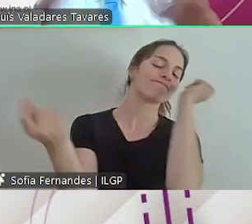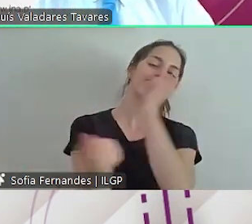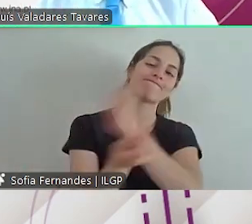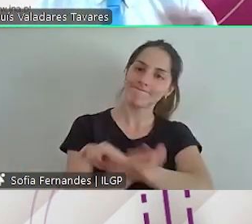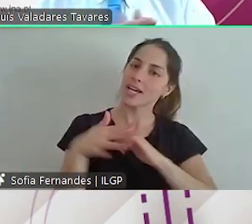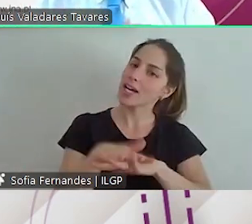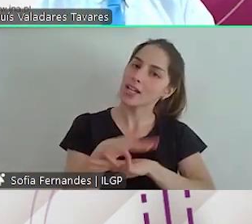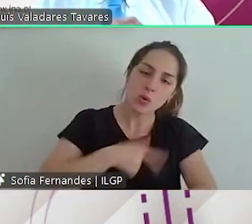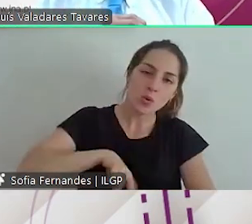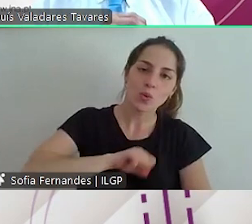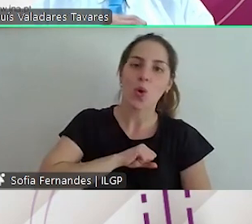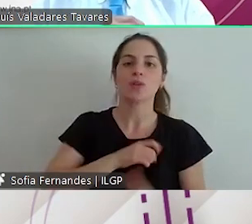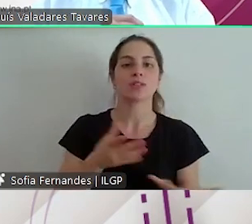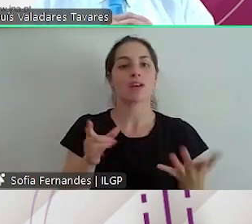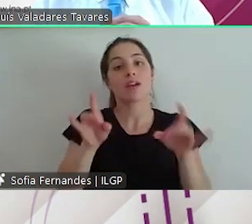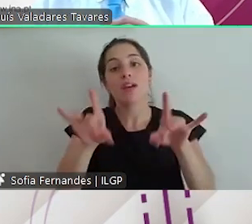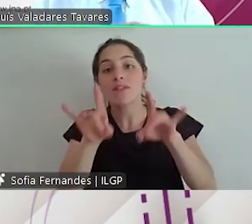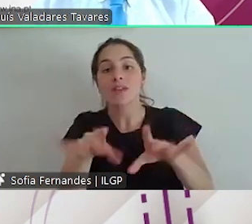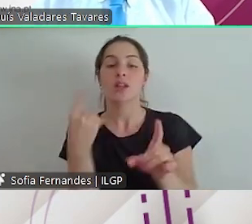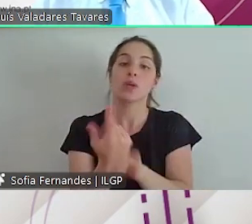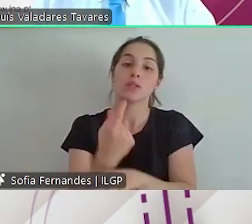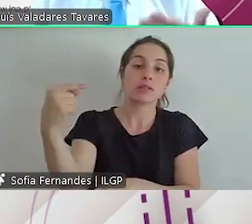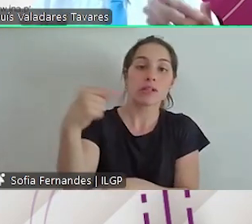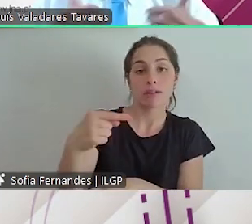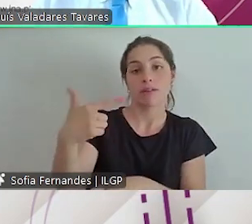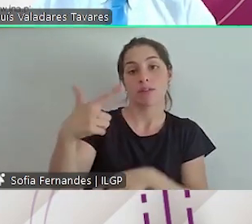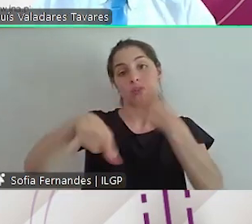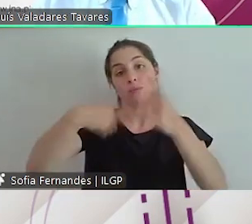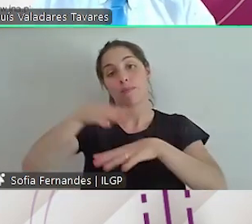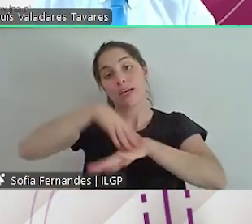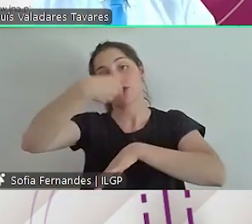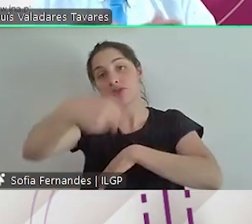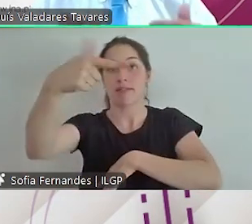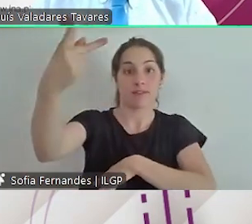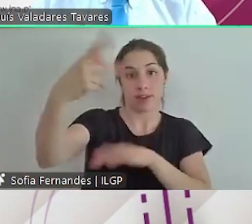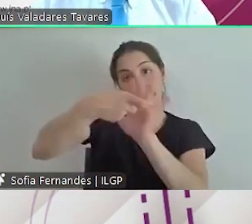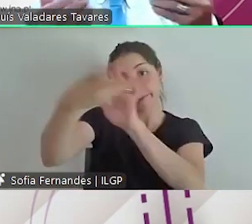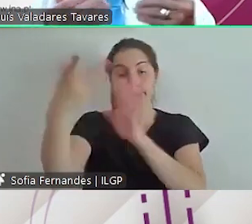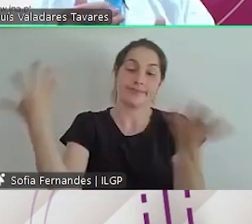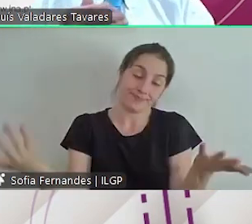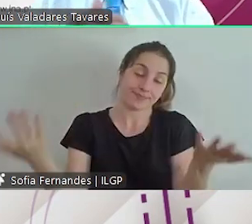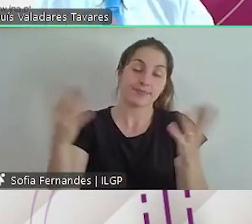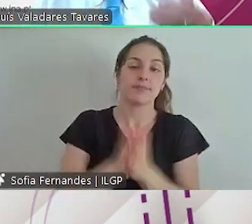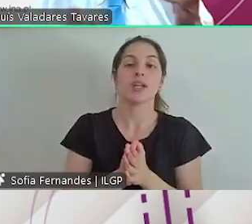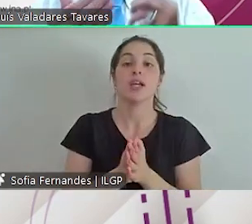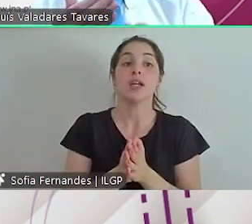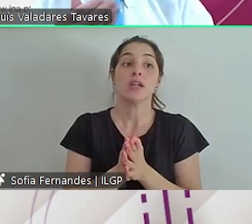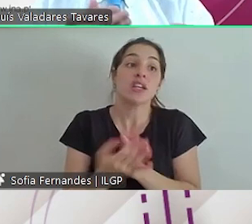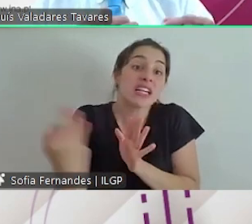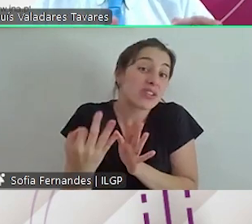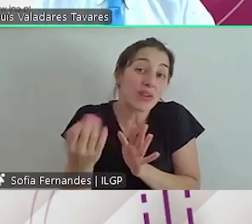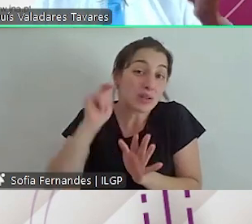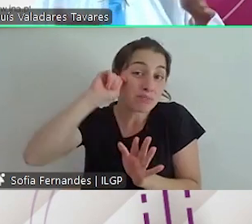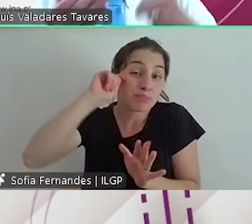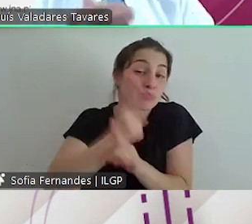aquelas soluções muitas vezes negativas e prejudiciais para a própria imagem e que de uma forma ou de outra prejudicam